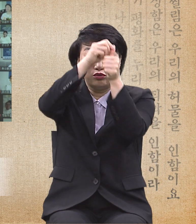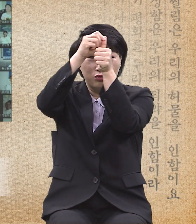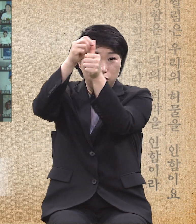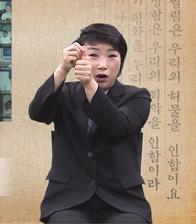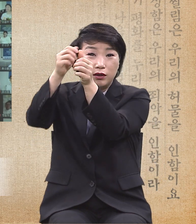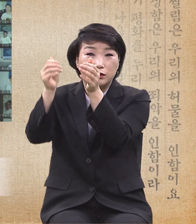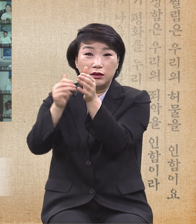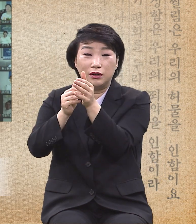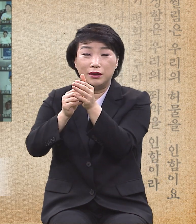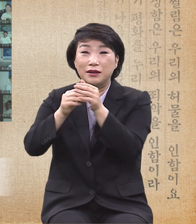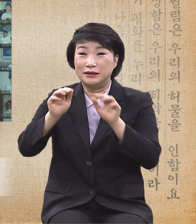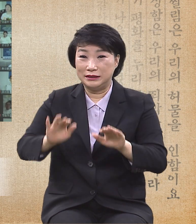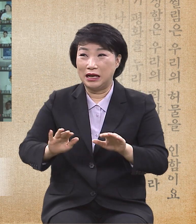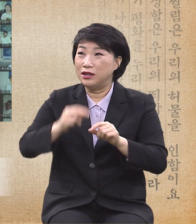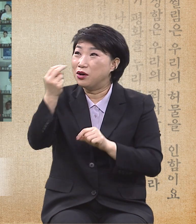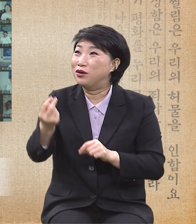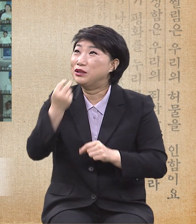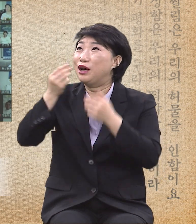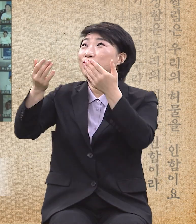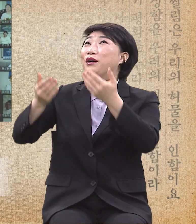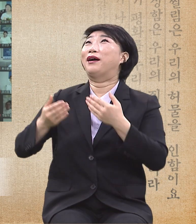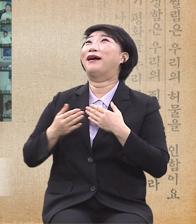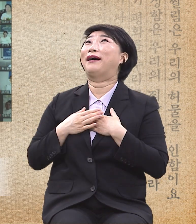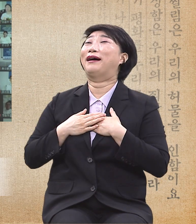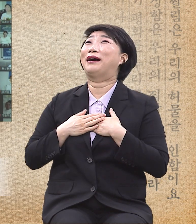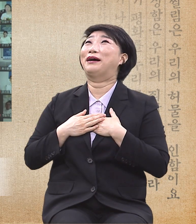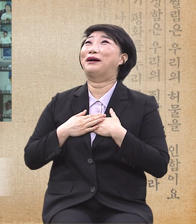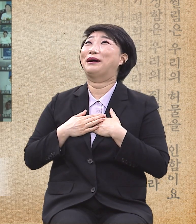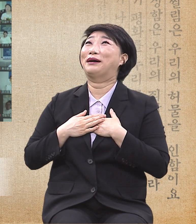구원하셔서 영생을 주셨다면